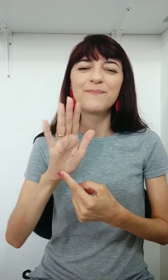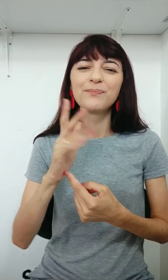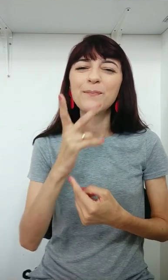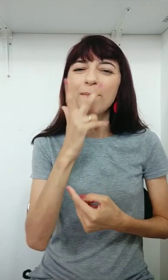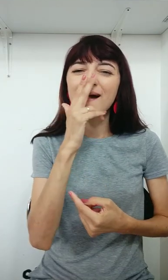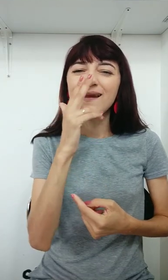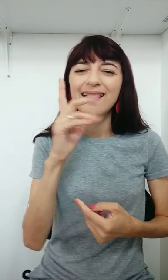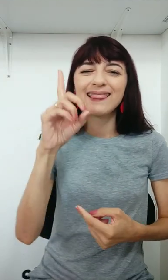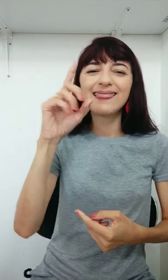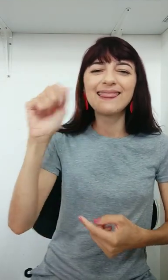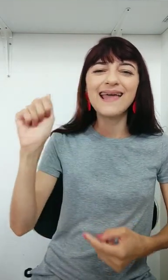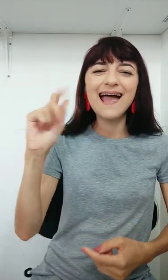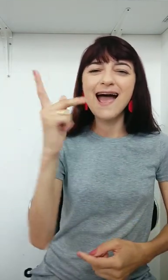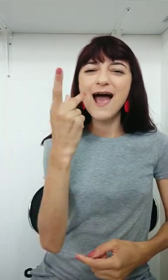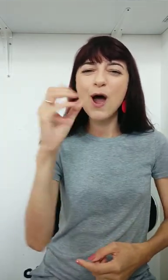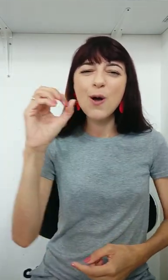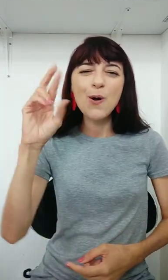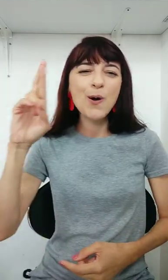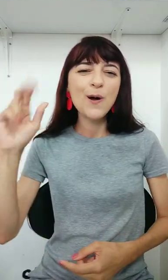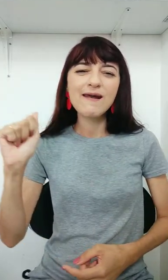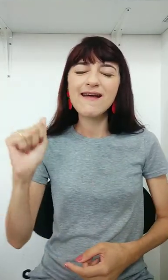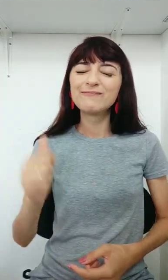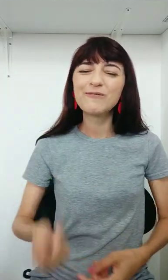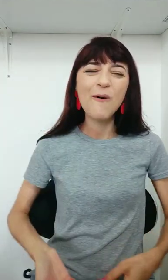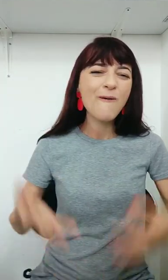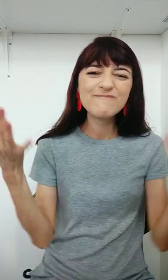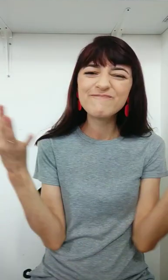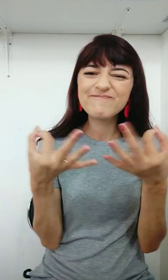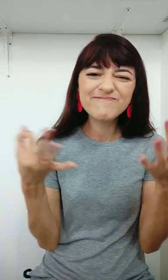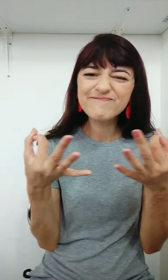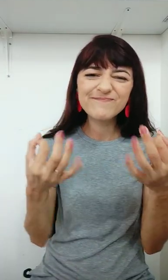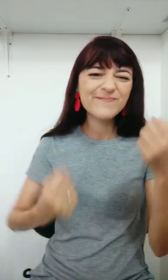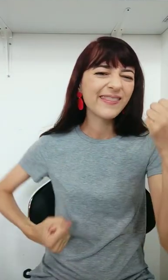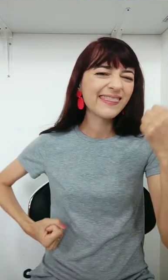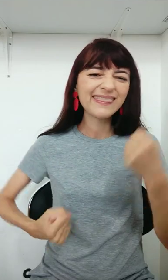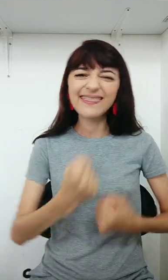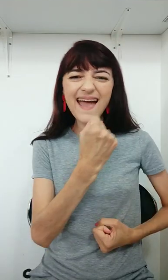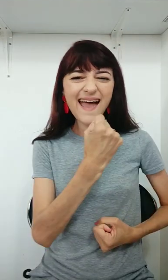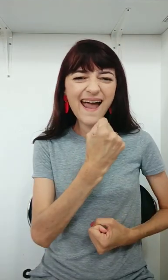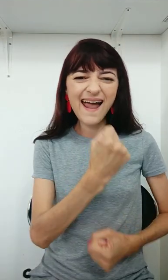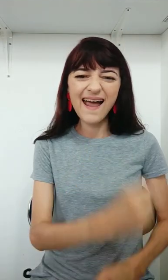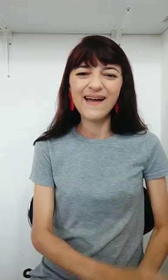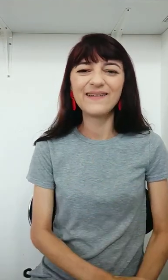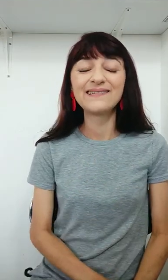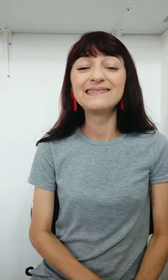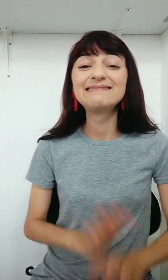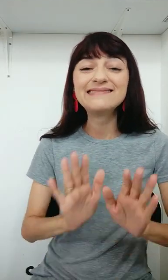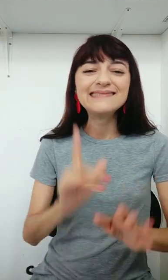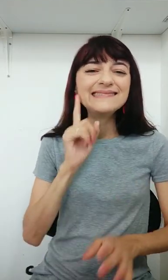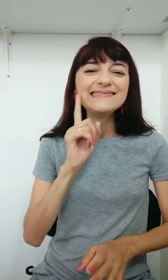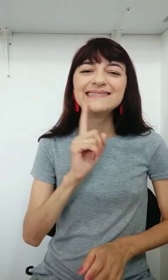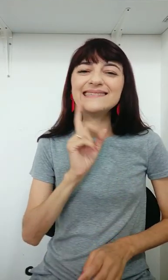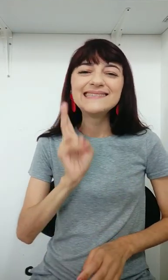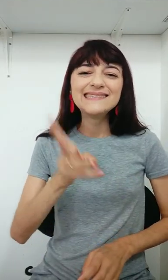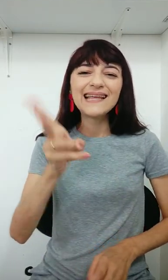para mostrar alguma coisa ali, que é alguma coisa muito da hora. Sabe aquela expressão que os ouvintes utilizam, né? Nossa, que da